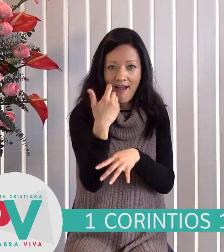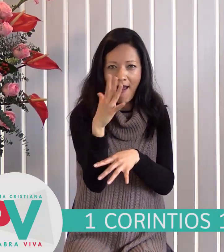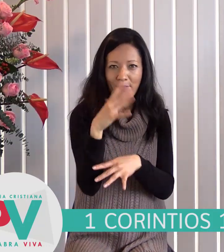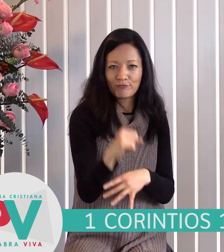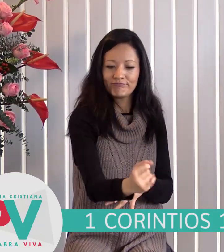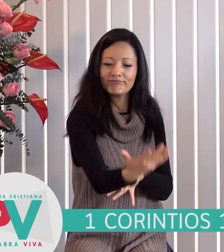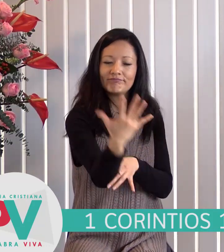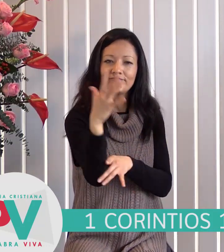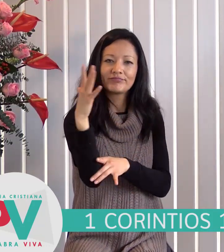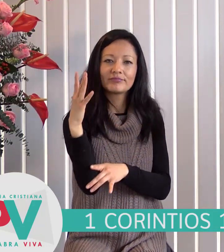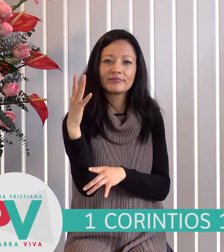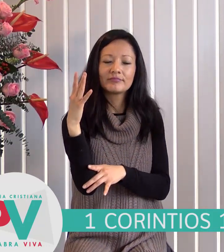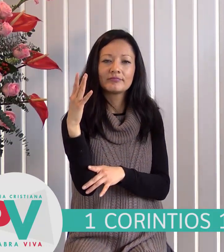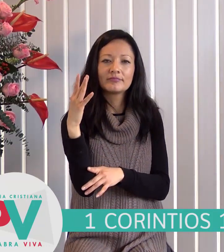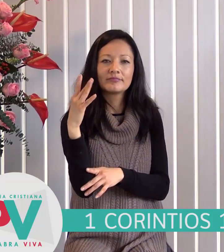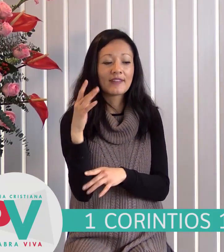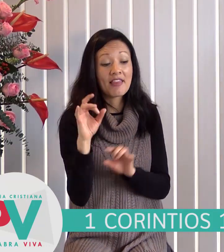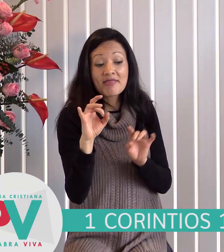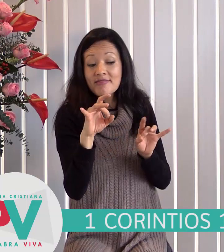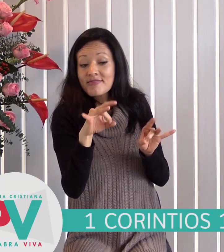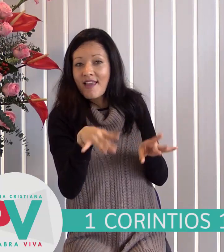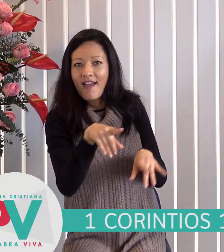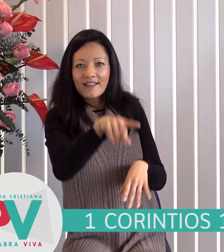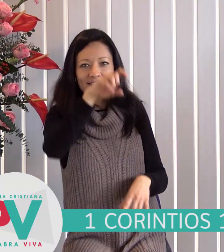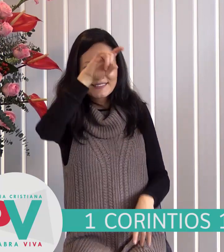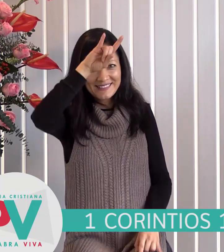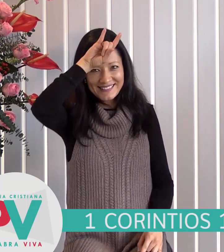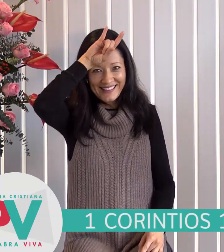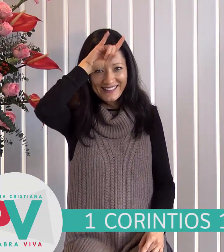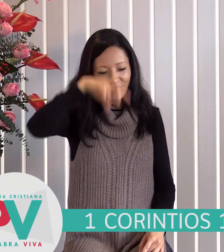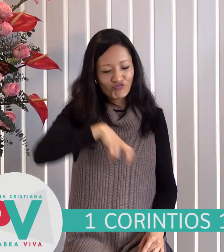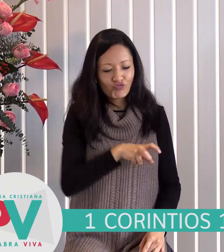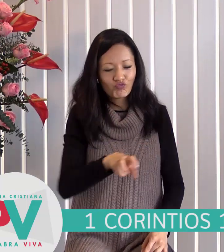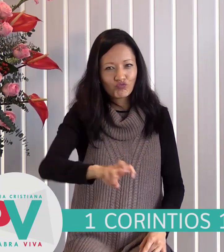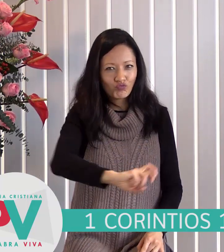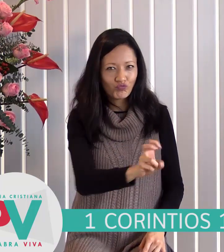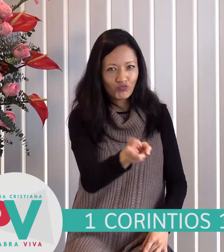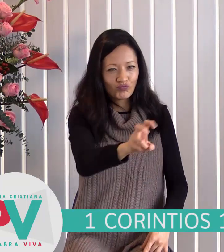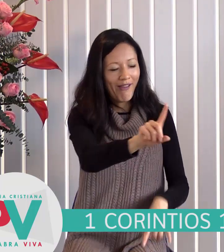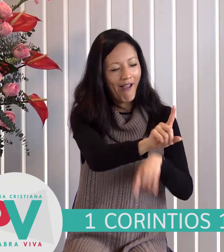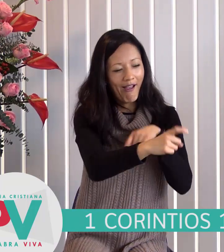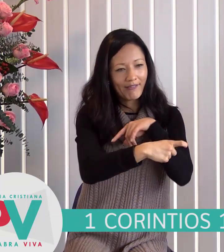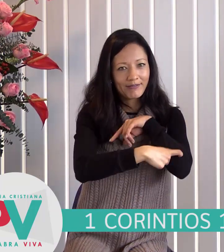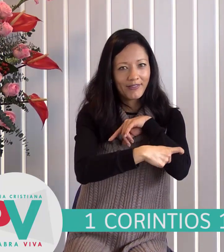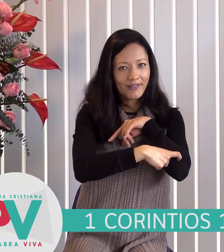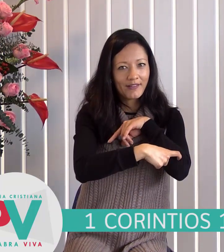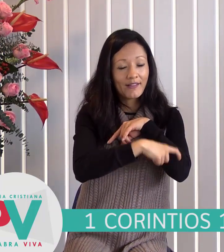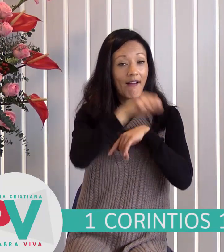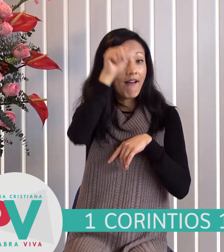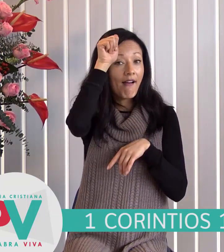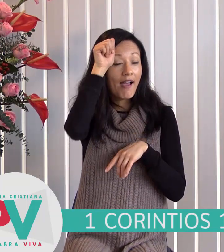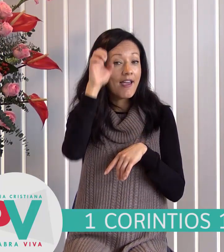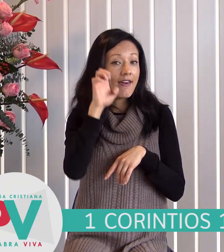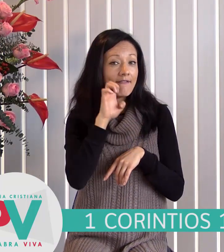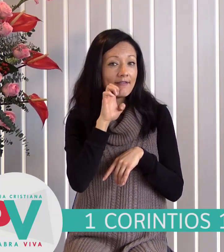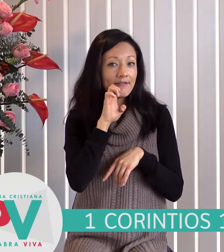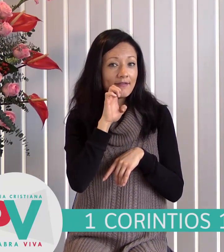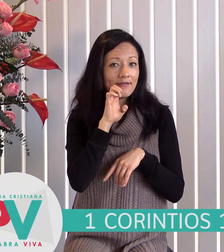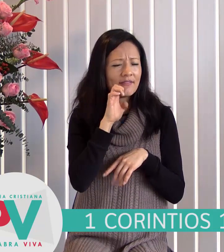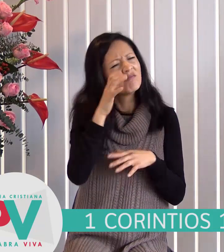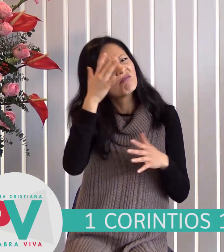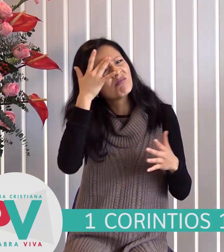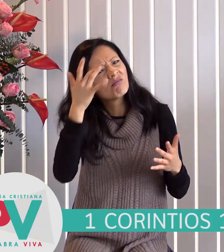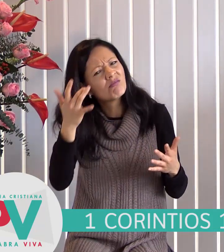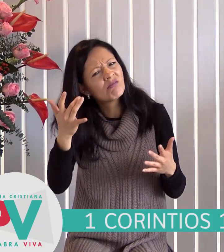eso permite que Satanás venga y ¿qué? Y tiente a Adán y Eva.